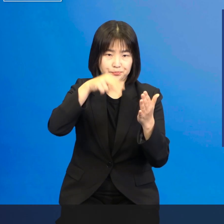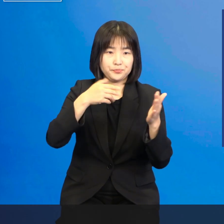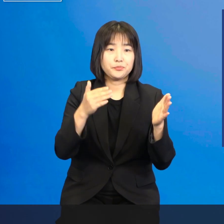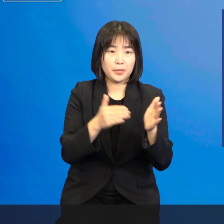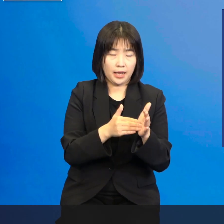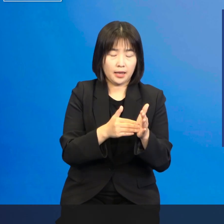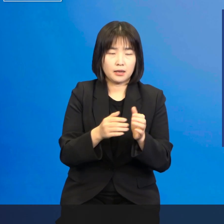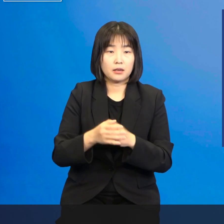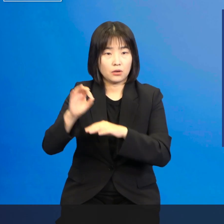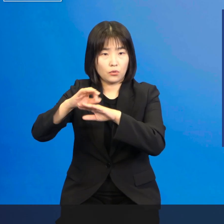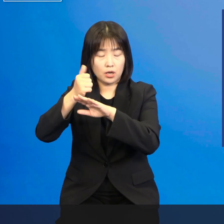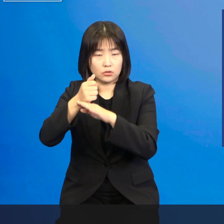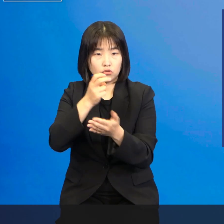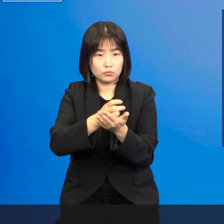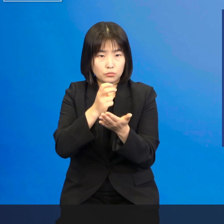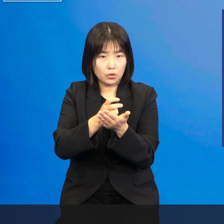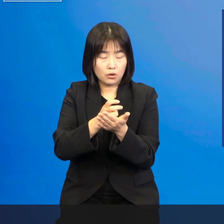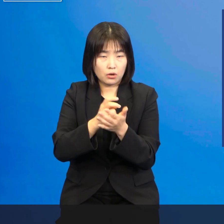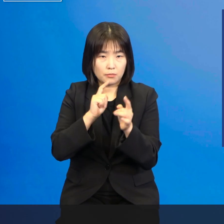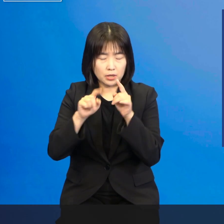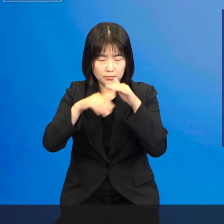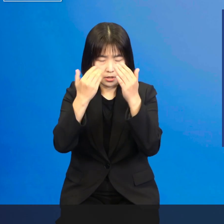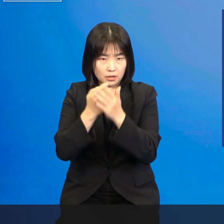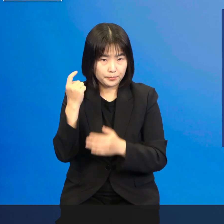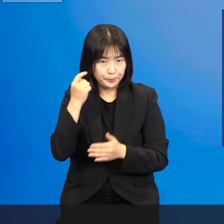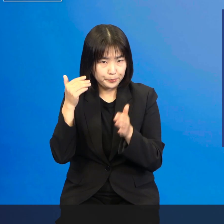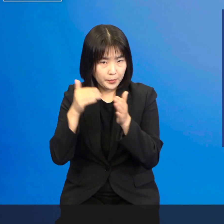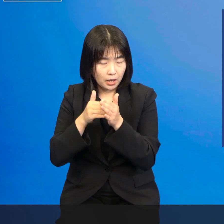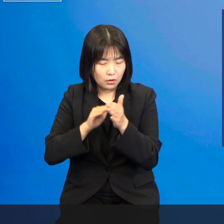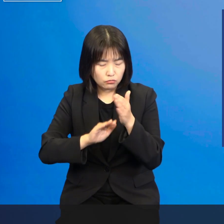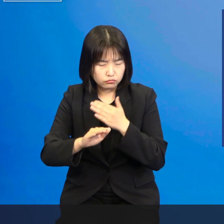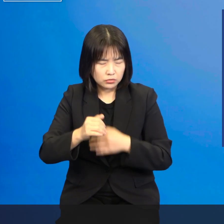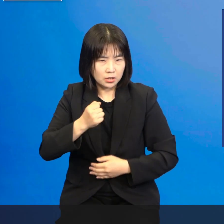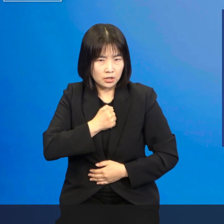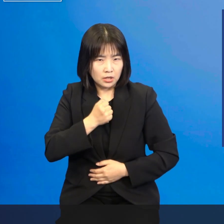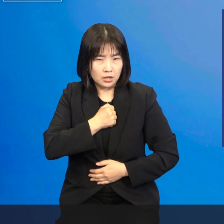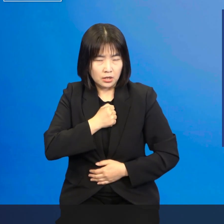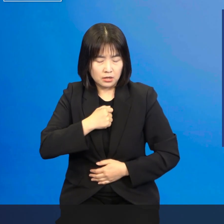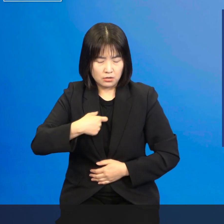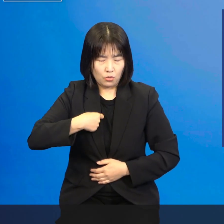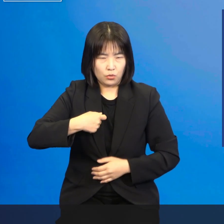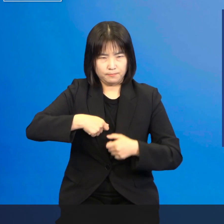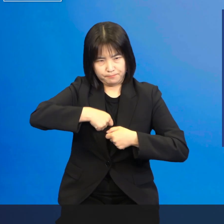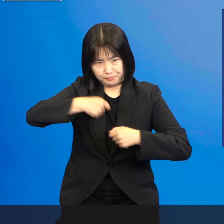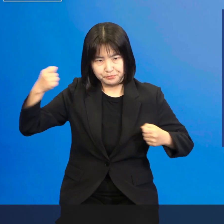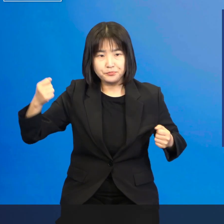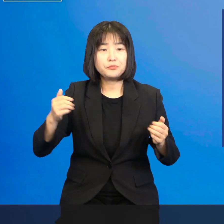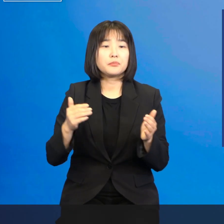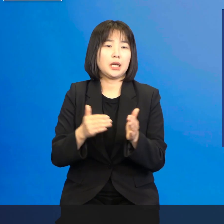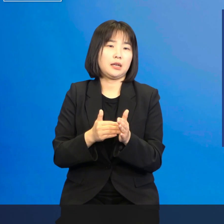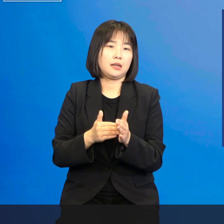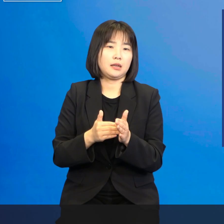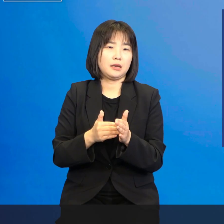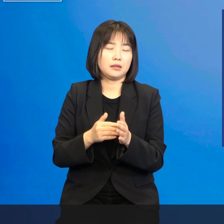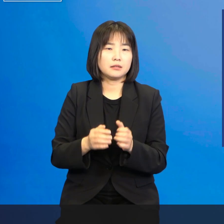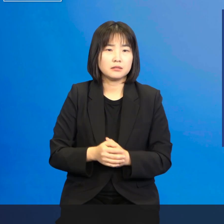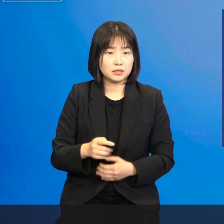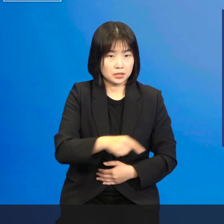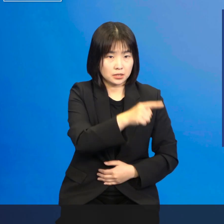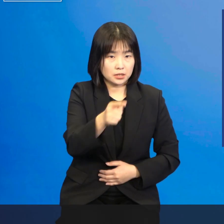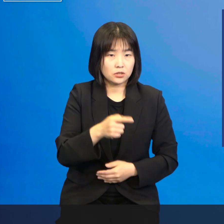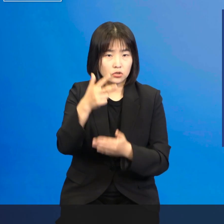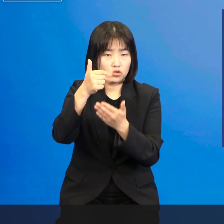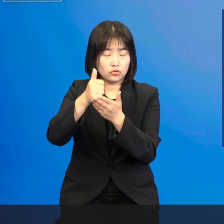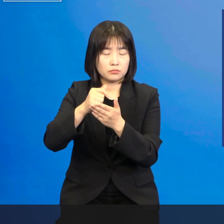읽었다. 왕은 율법의 말씀을 다 듣고는 애통해하며 자기의 옷을 찢었다.